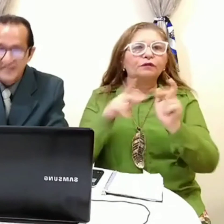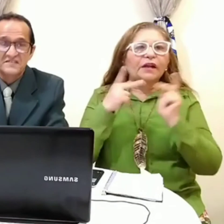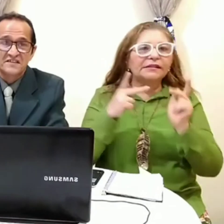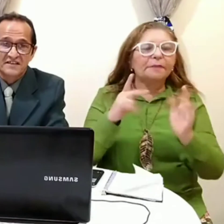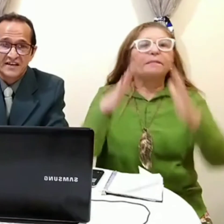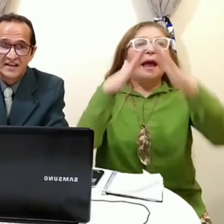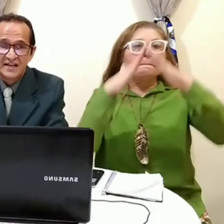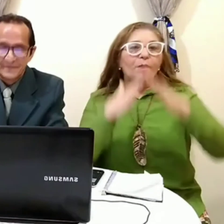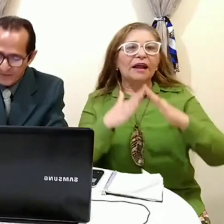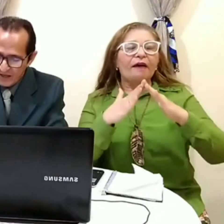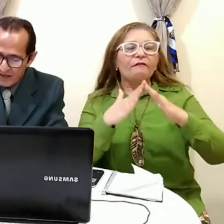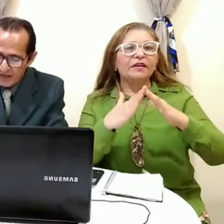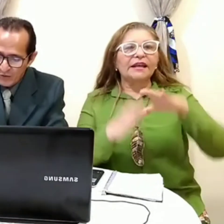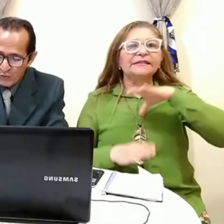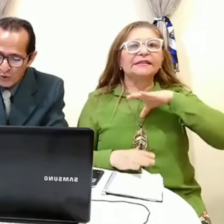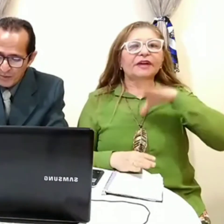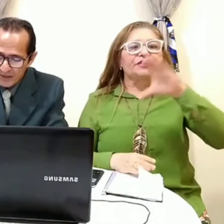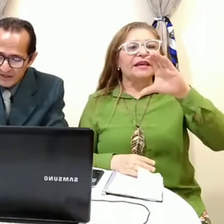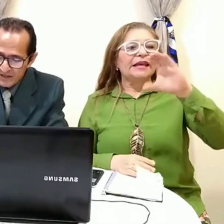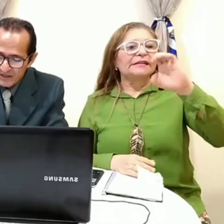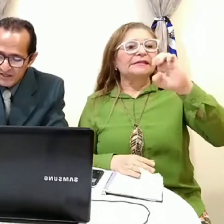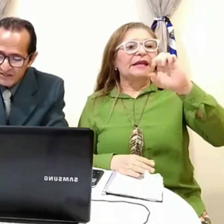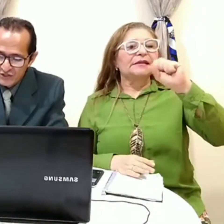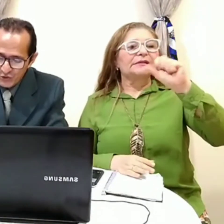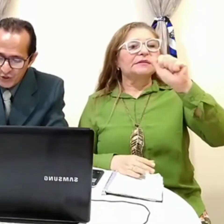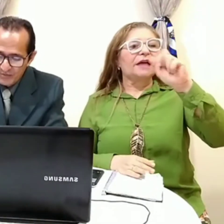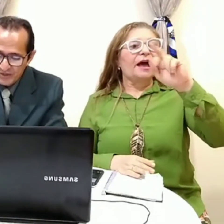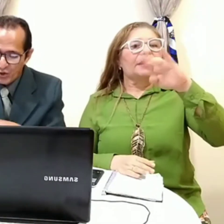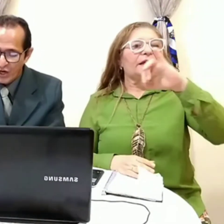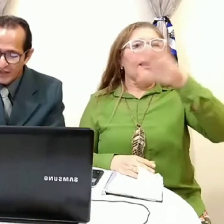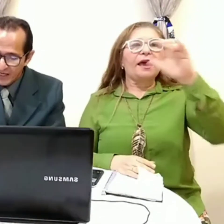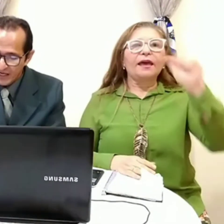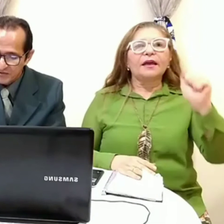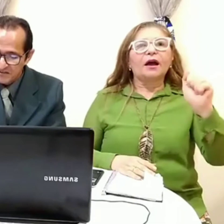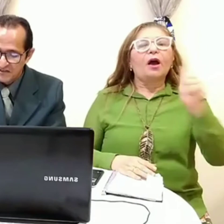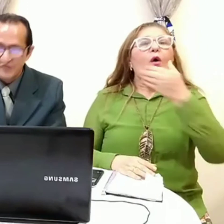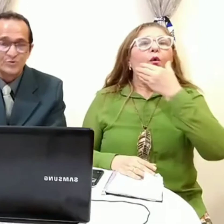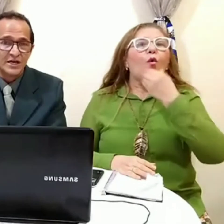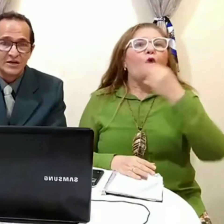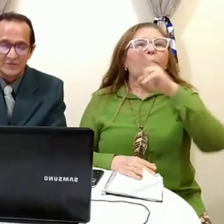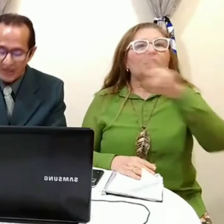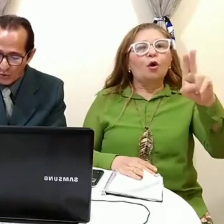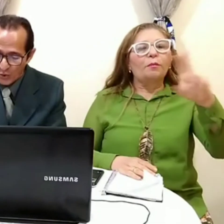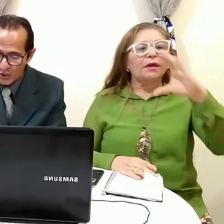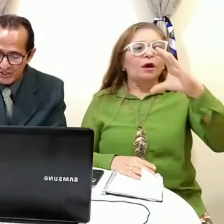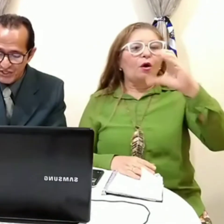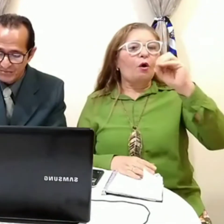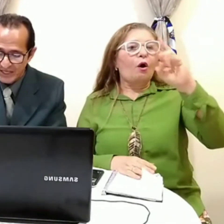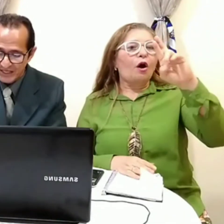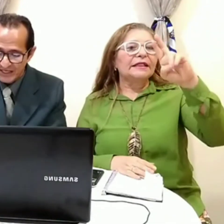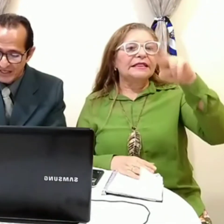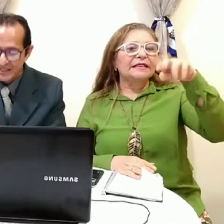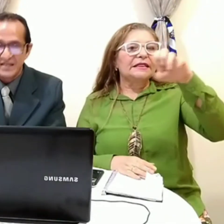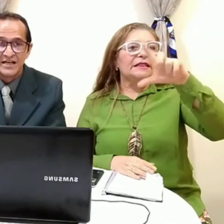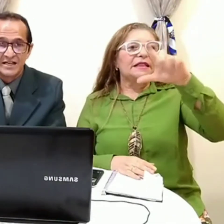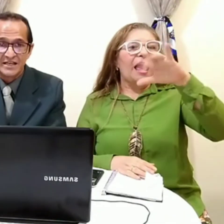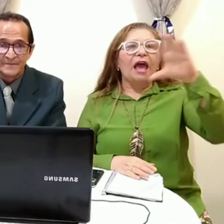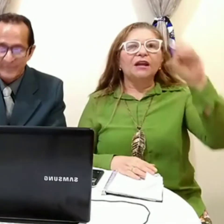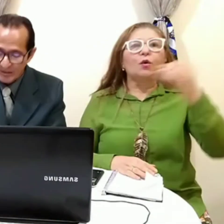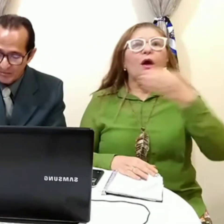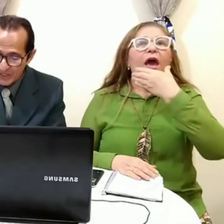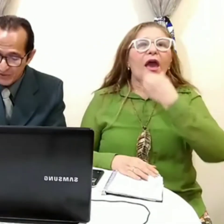em Cesareia um homem de nome Cornélio, centurião da corte chamada